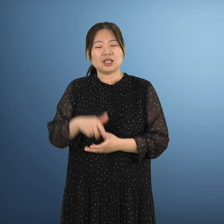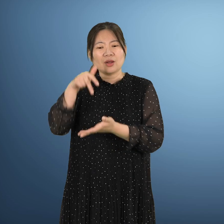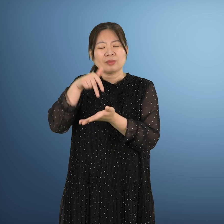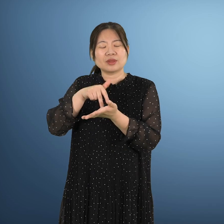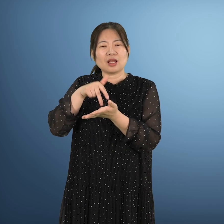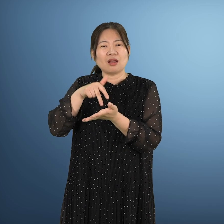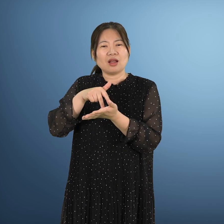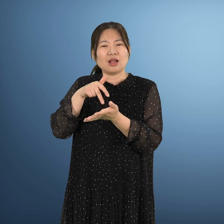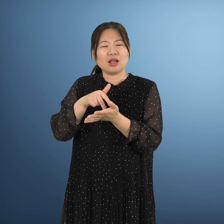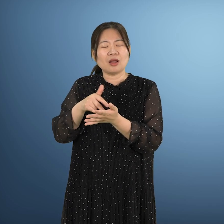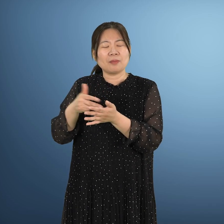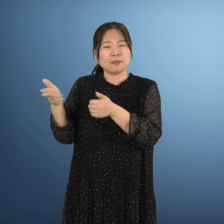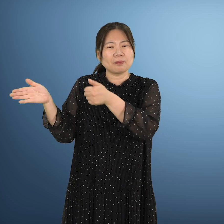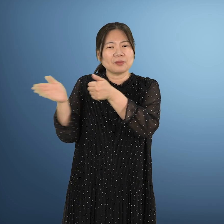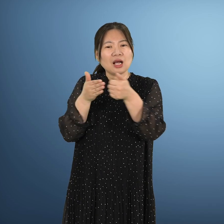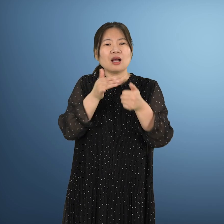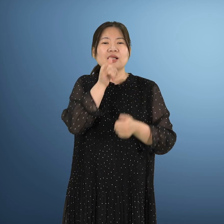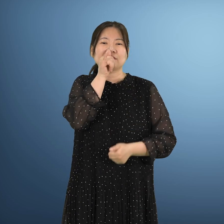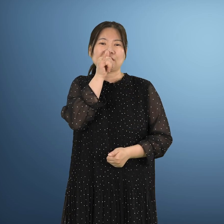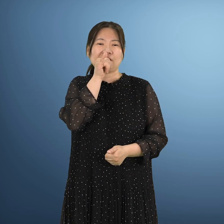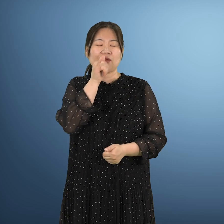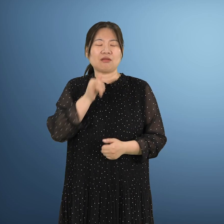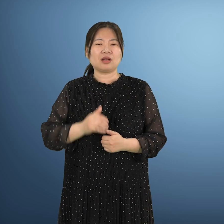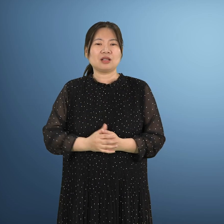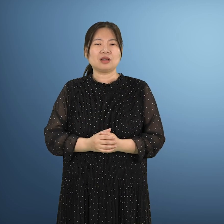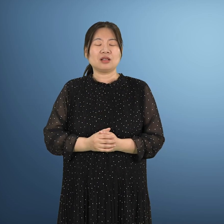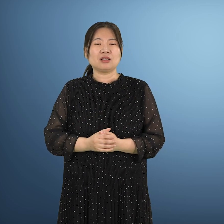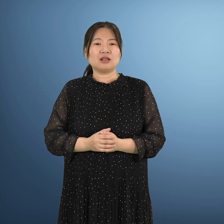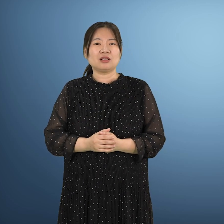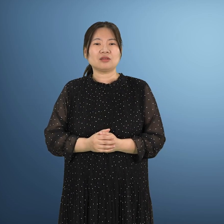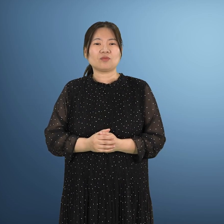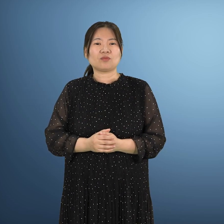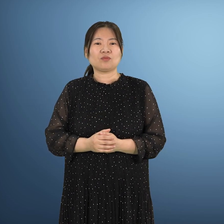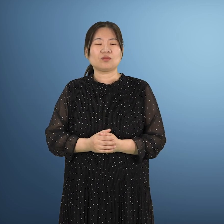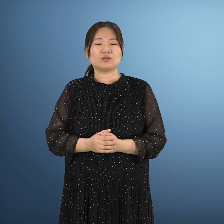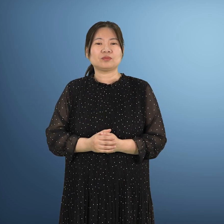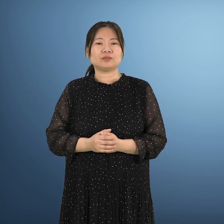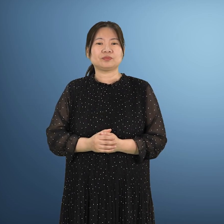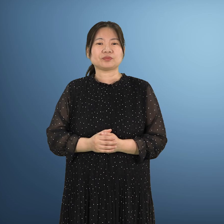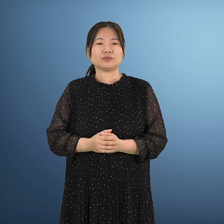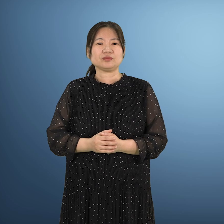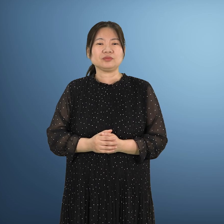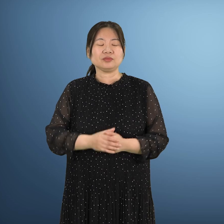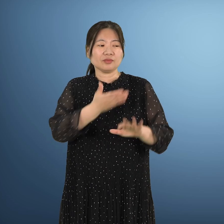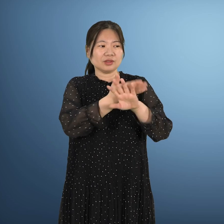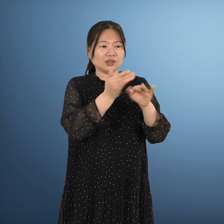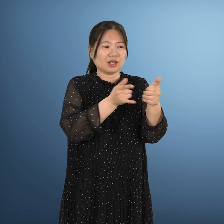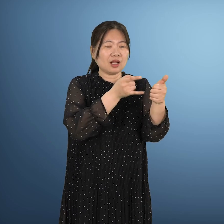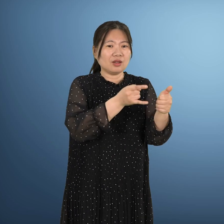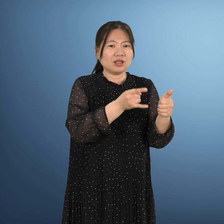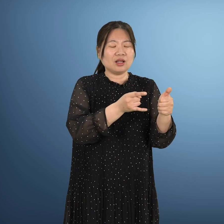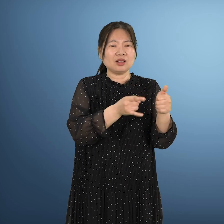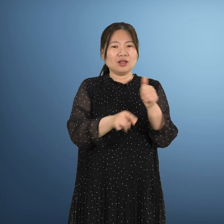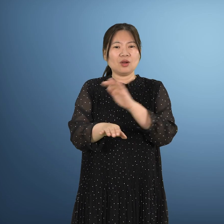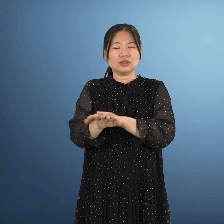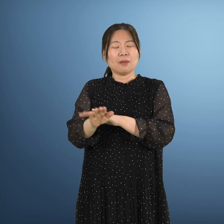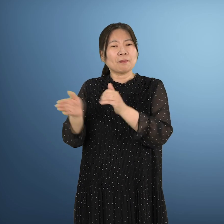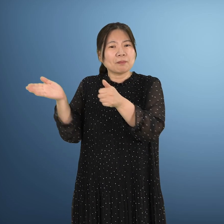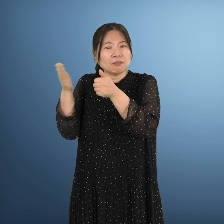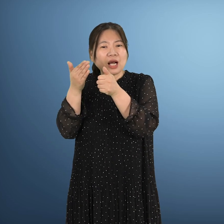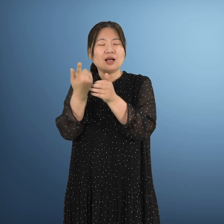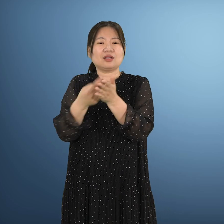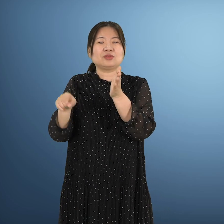구도에서 뺨을 때릴 수가 있어요. 그러면 저 상대방의 오른뺨을